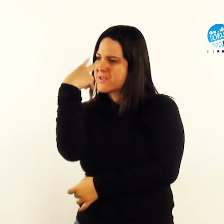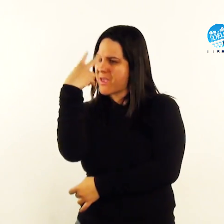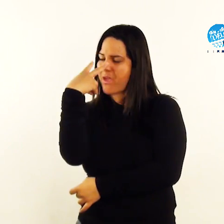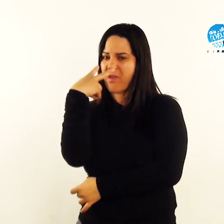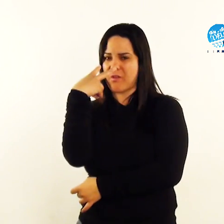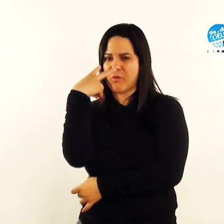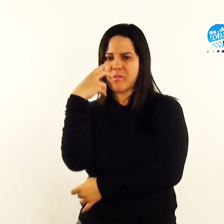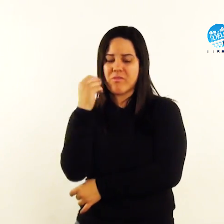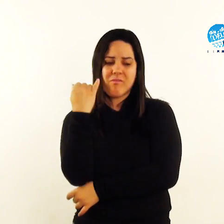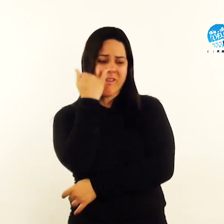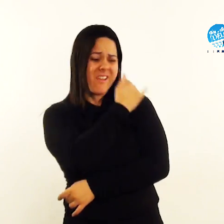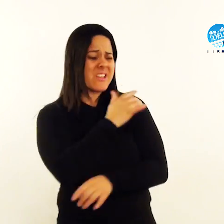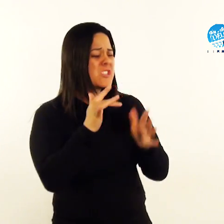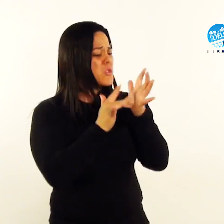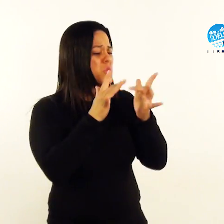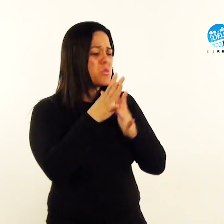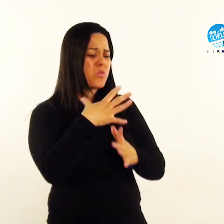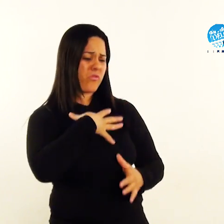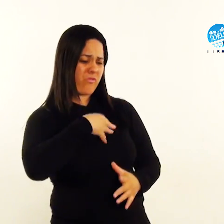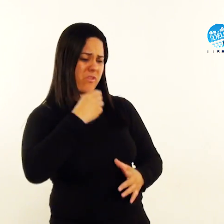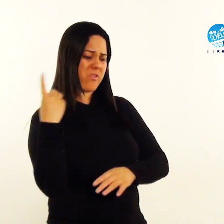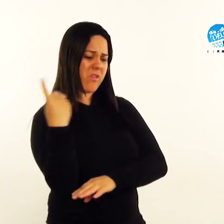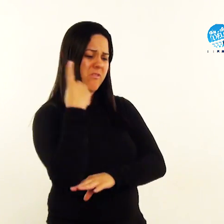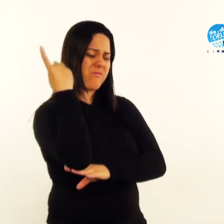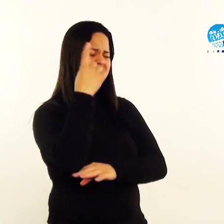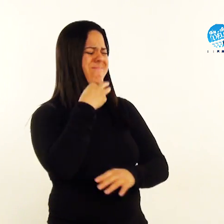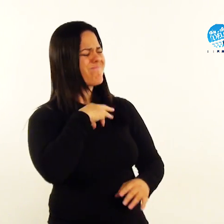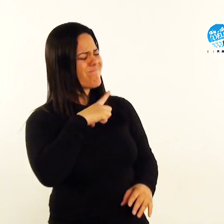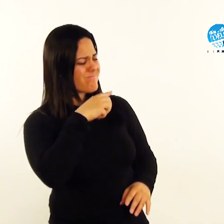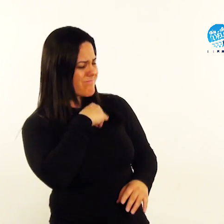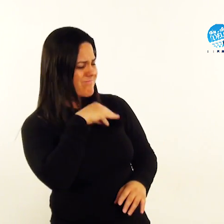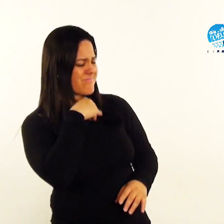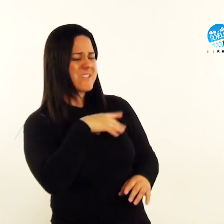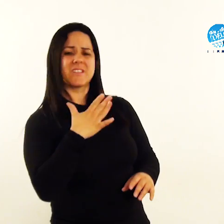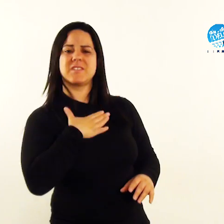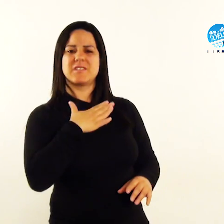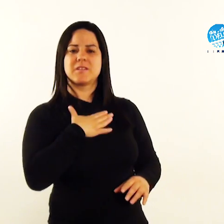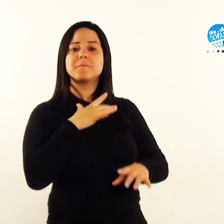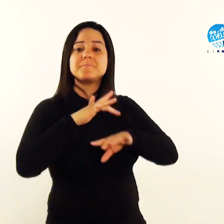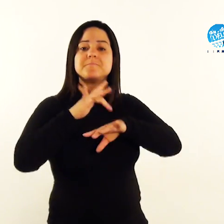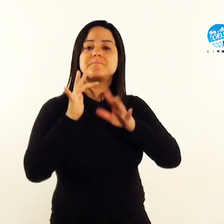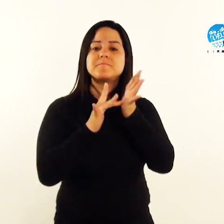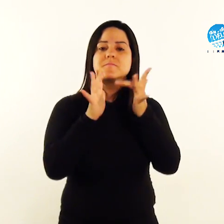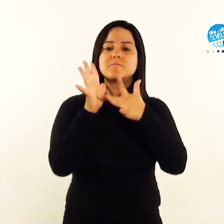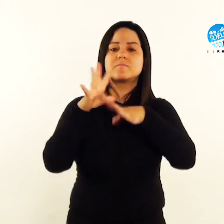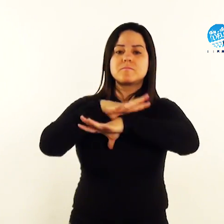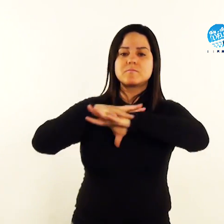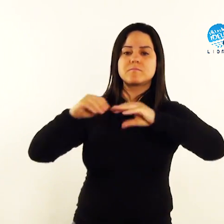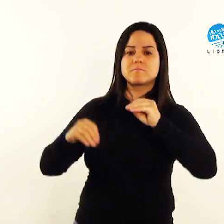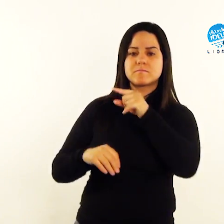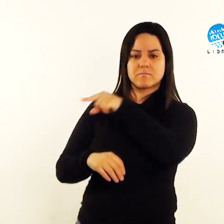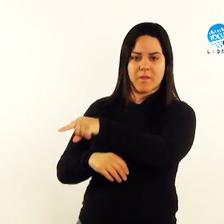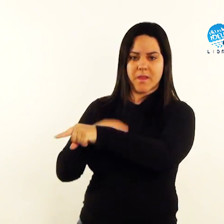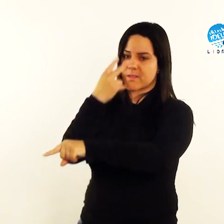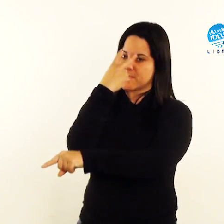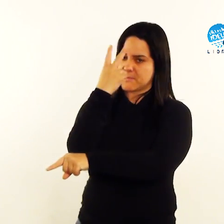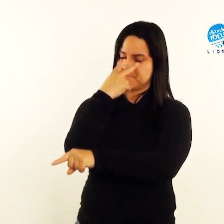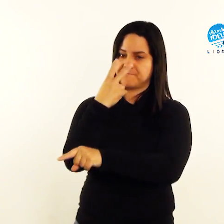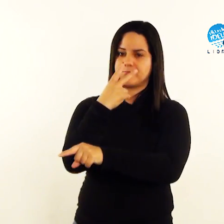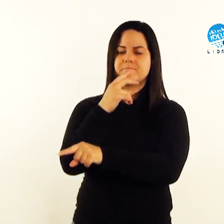então Jesus o cura da sua cegueira. E é nesse contexto que esta história de Zaqueu